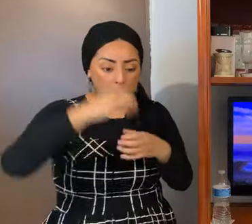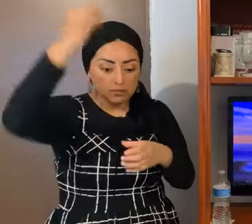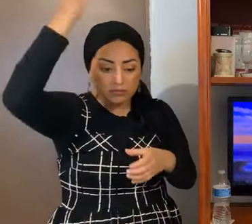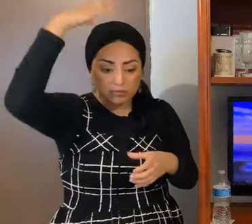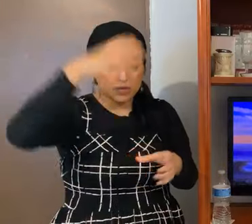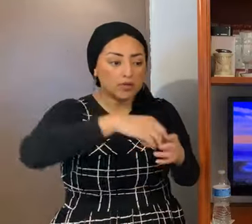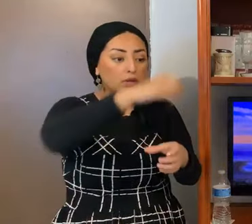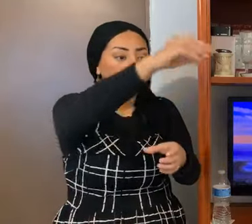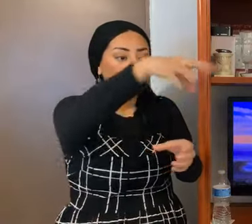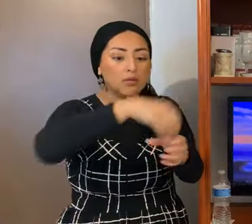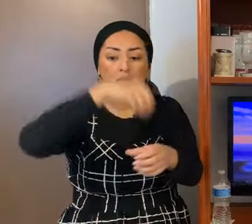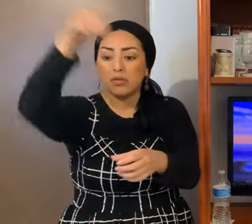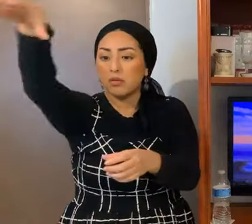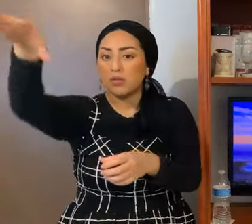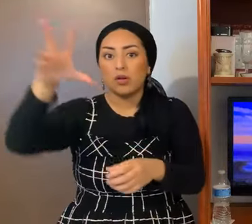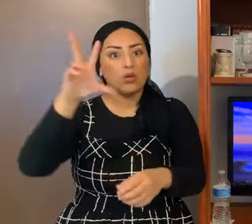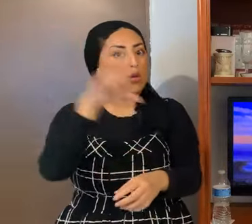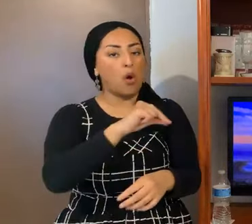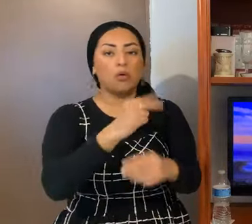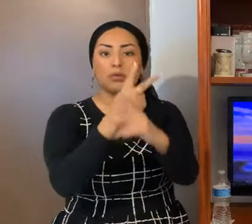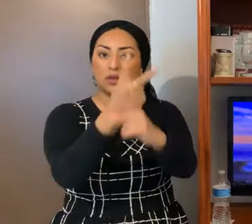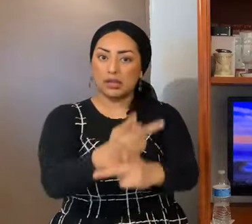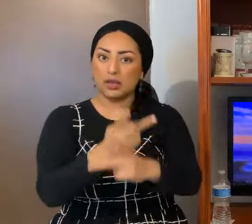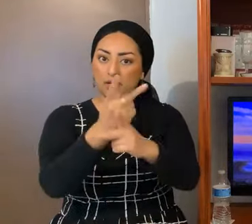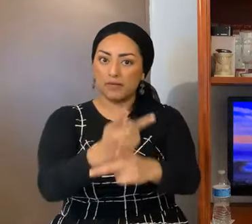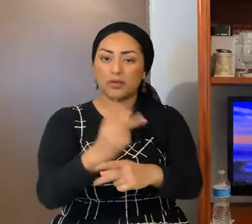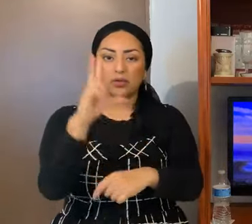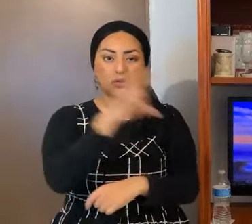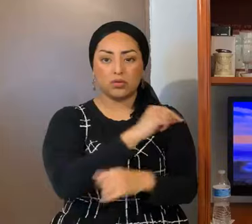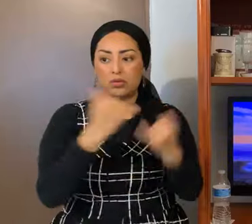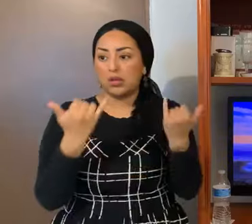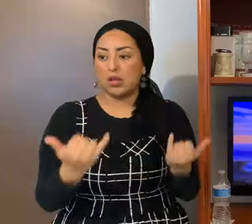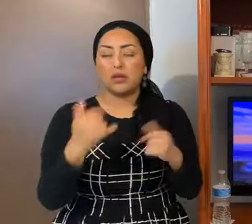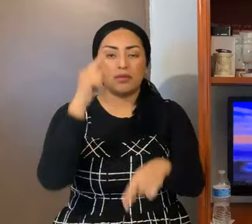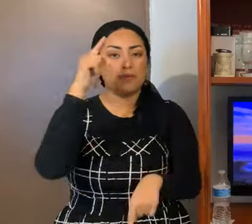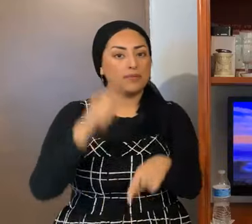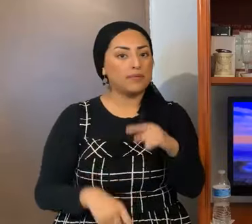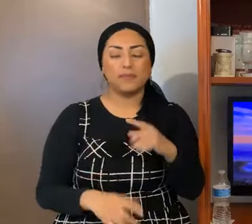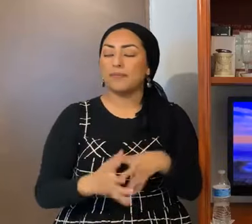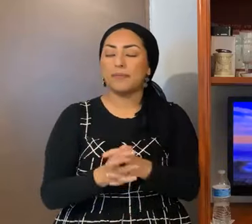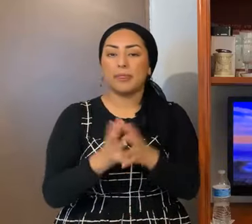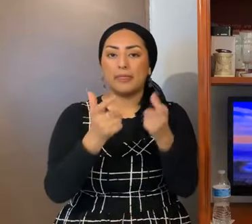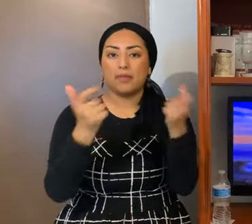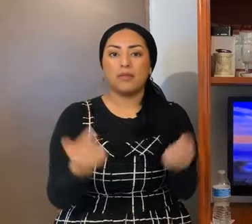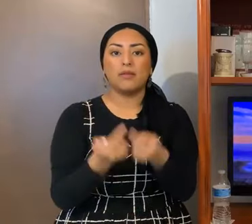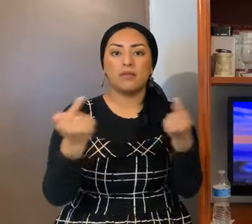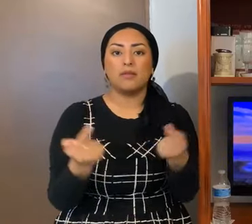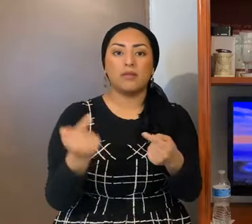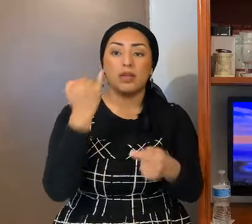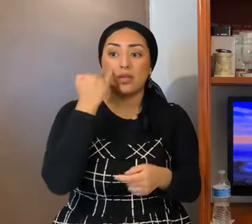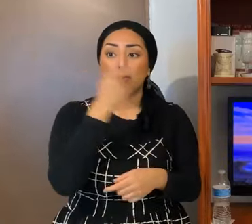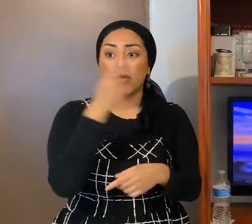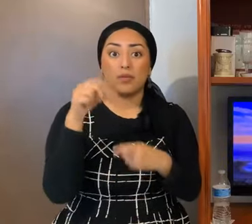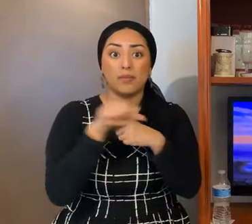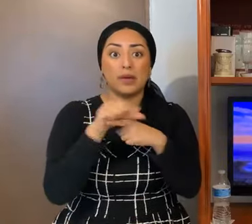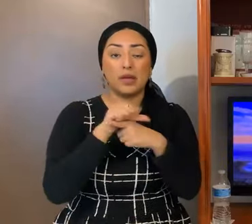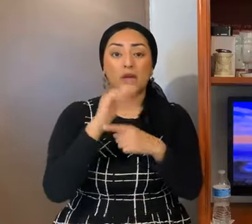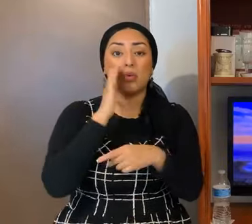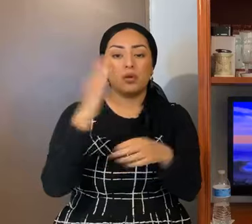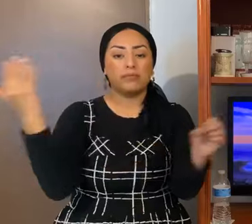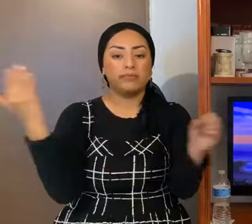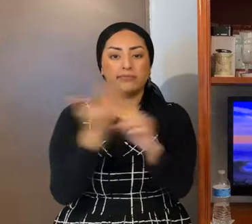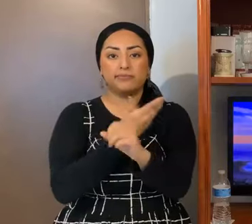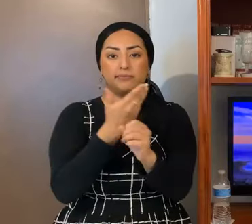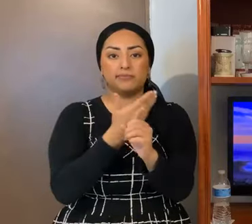mucho cuidado, ¿sí? No se puede, amados Ajim, porque eso es un pecado y todo aquel que lo haga será cortado